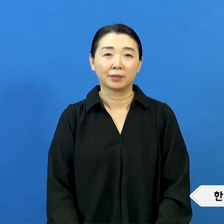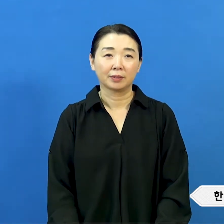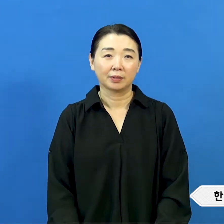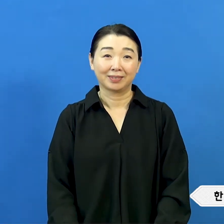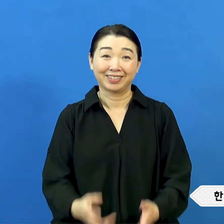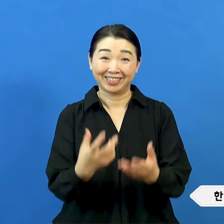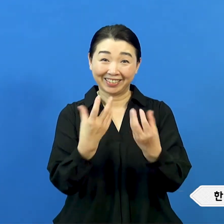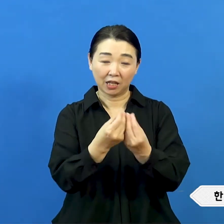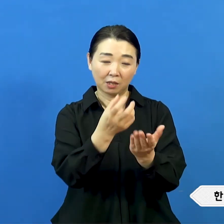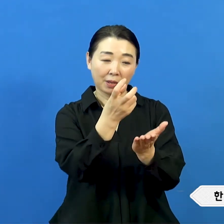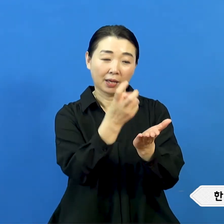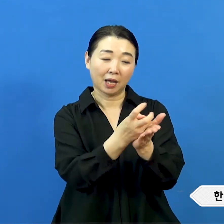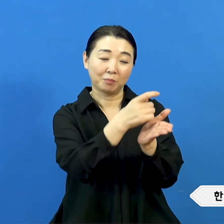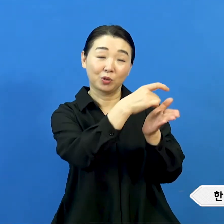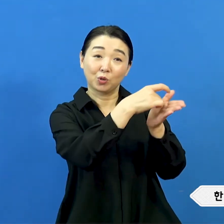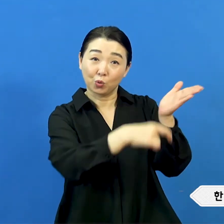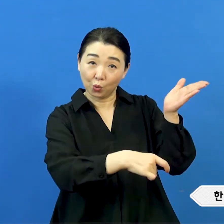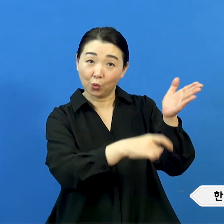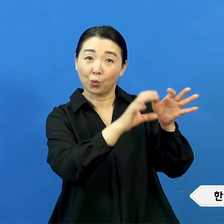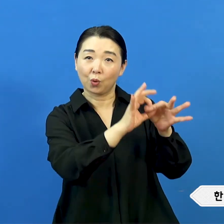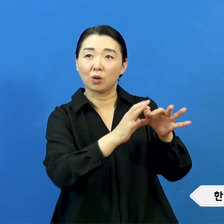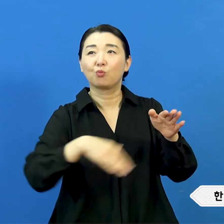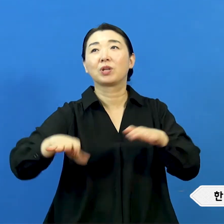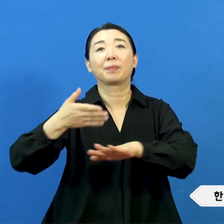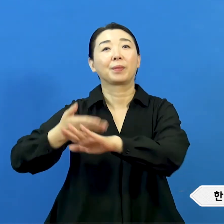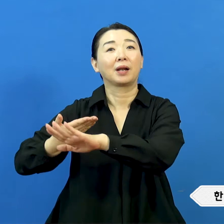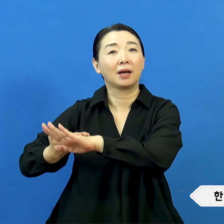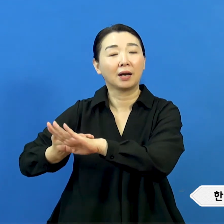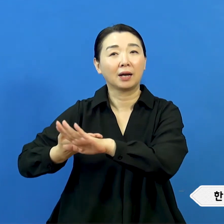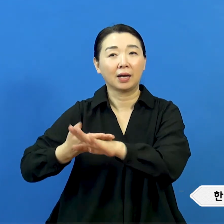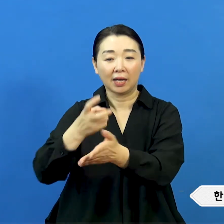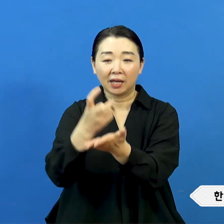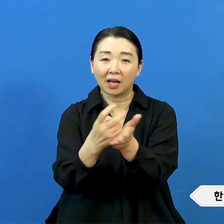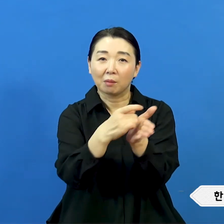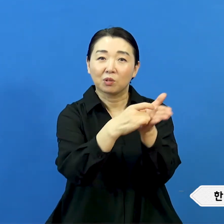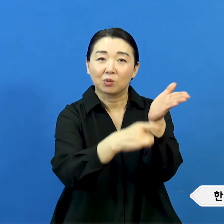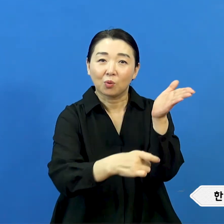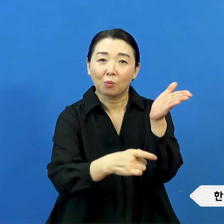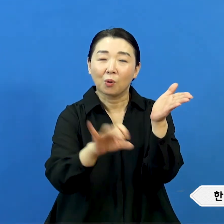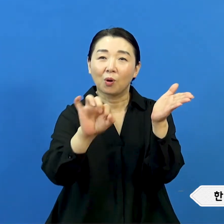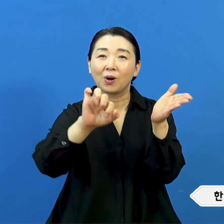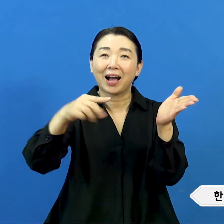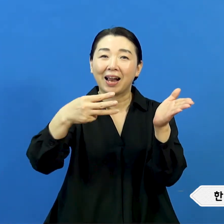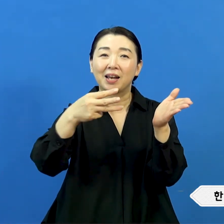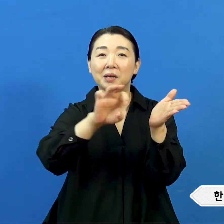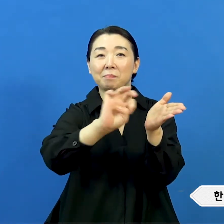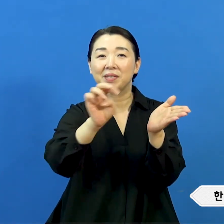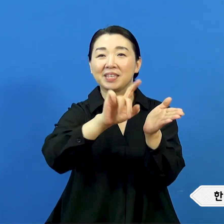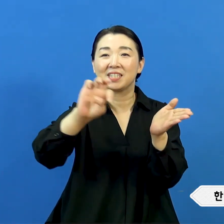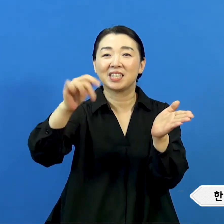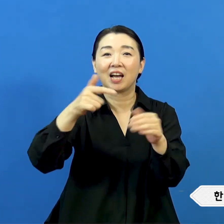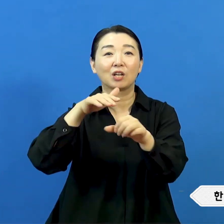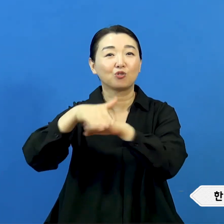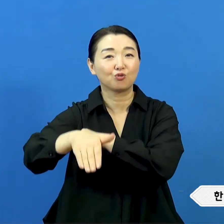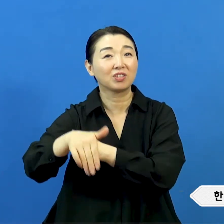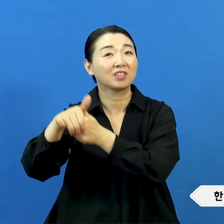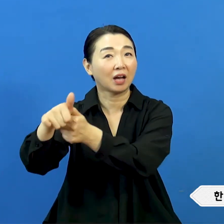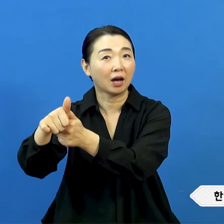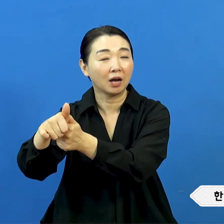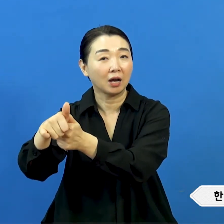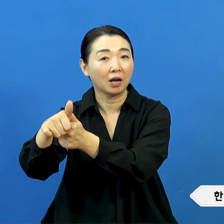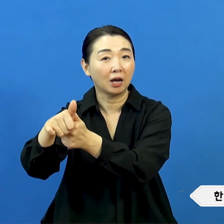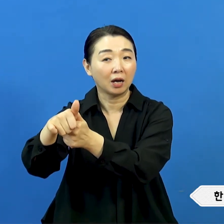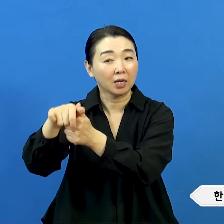감리교는 그 부분에 있어서 우리와는 다릅니다. 감리교는 알미니안주의를 따르는데, 알미니안주의는